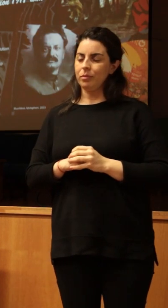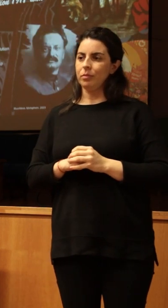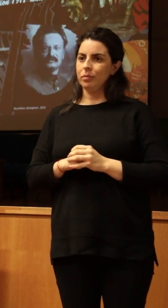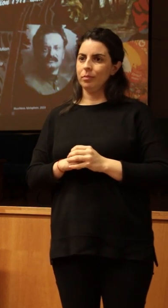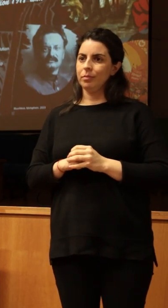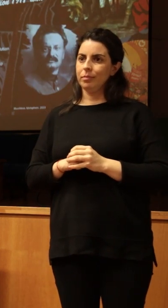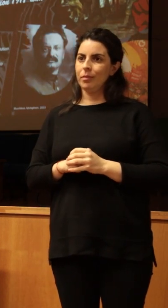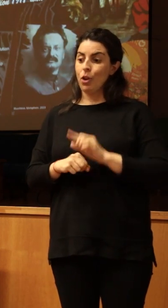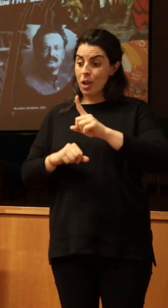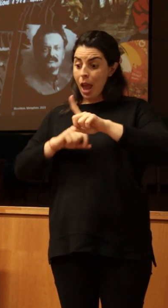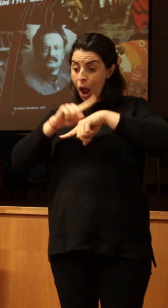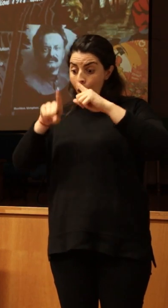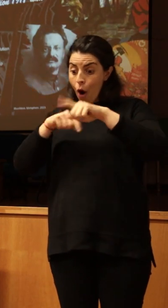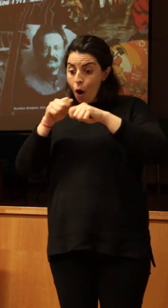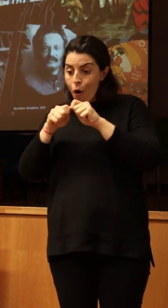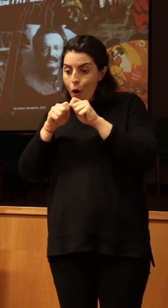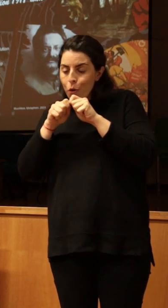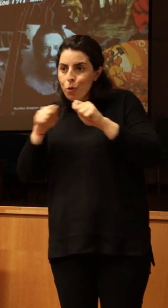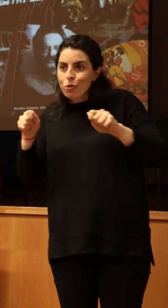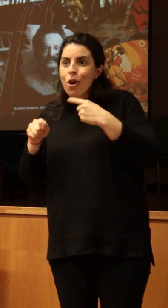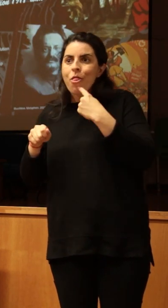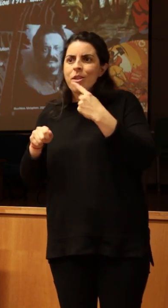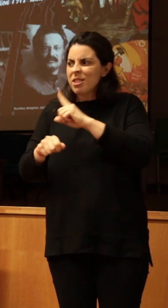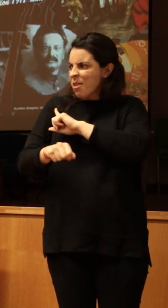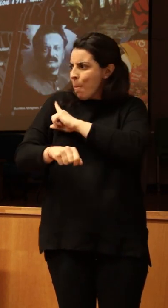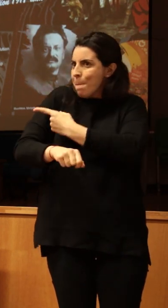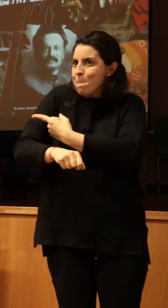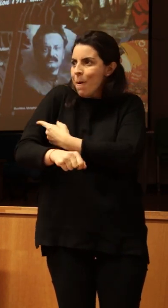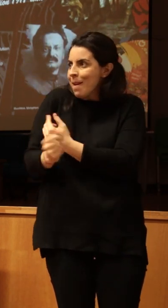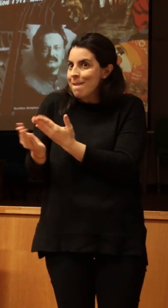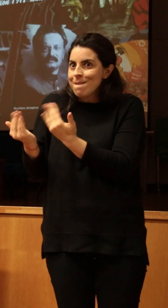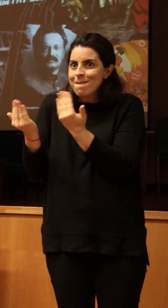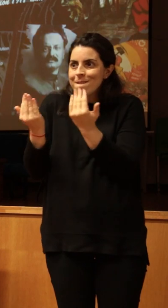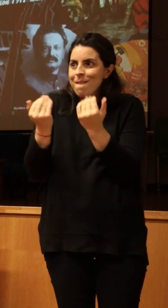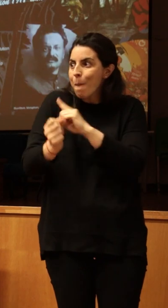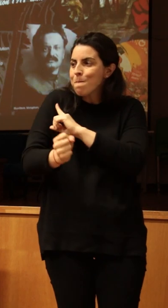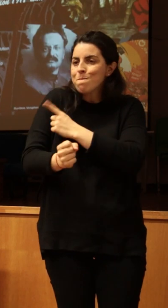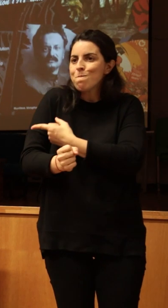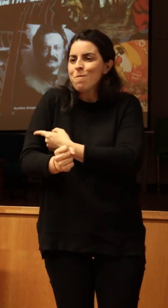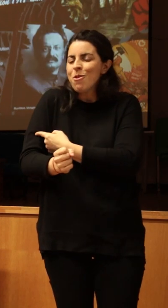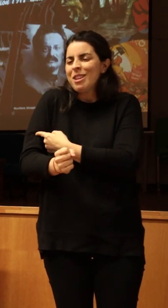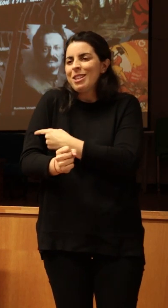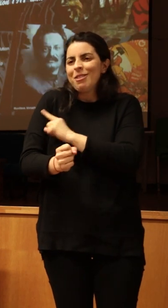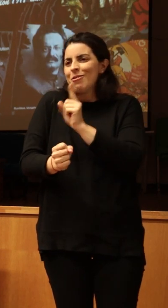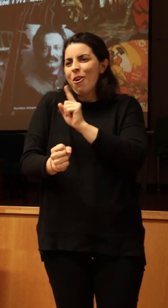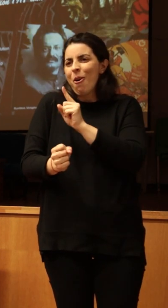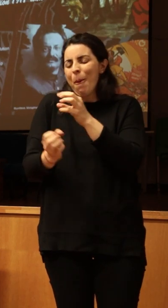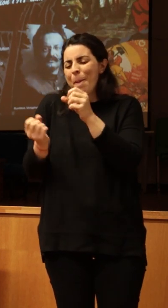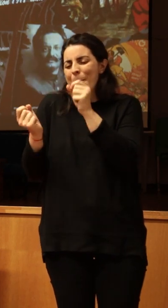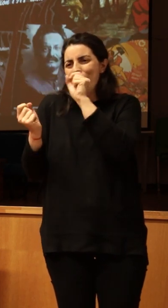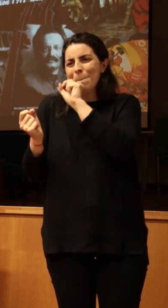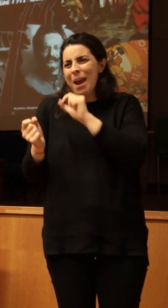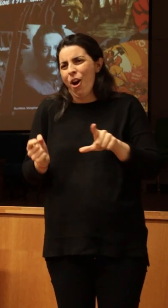De hecho, su conclusión era que la intoxicación del poder puede arruinar las mejores ideas.